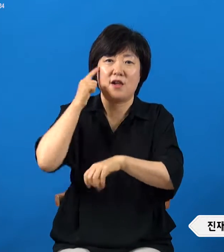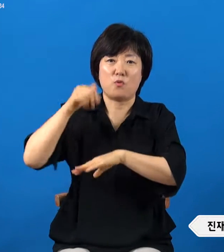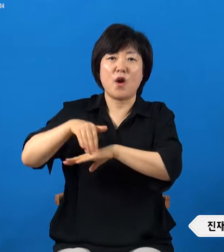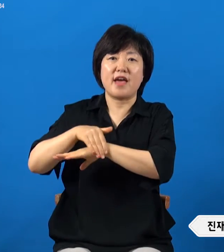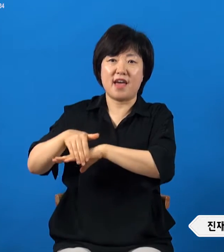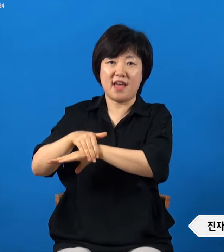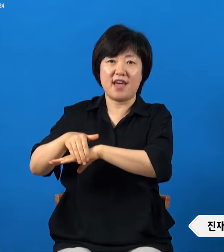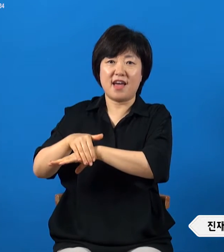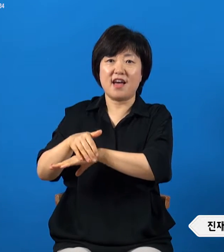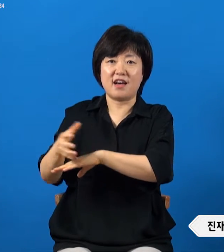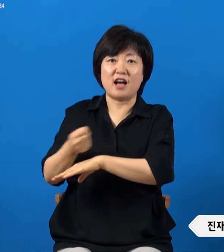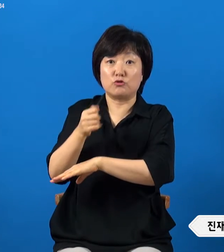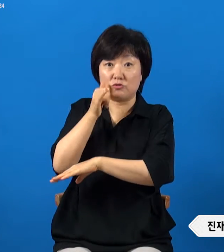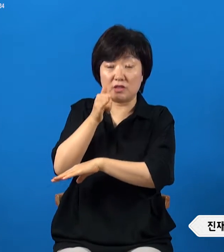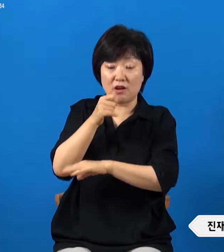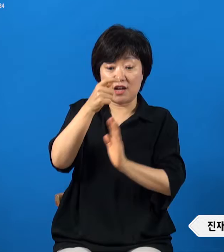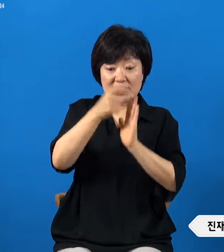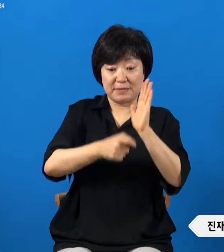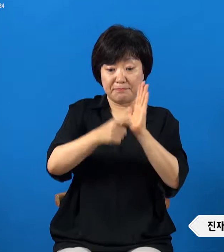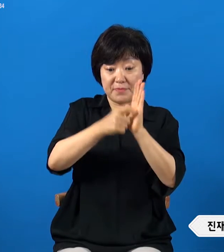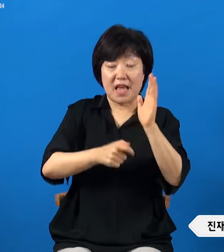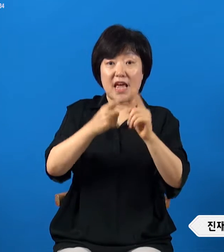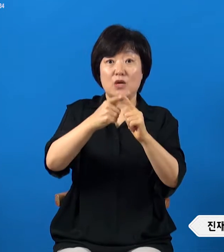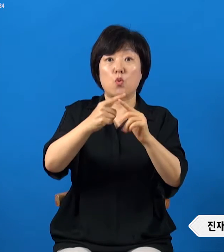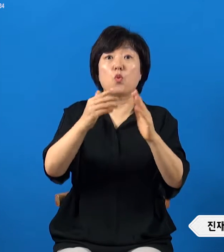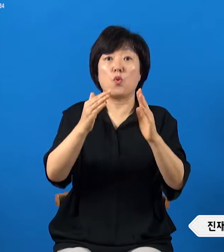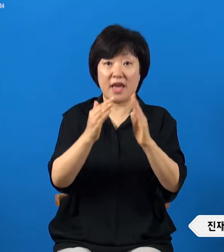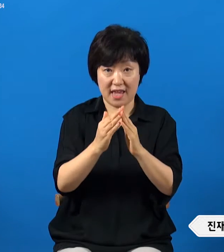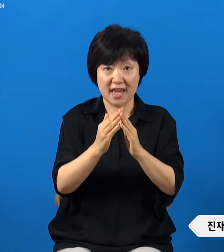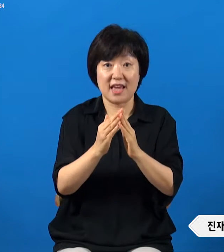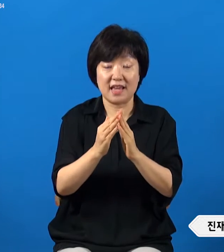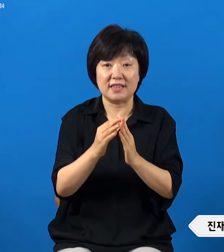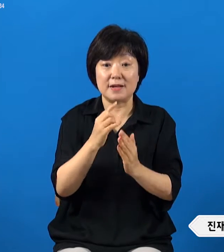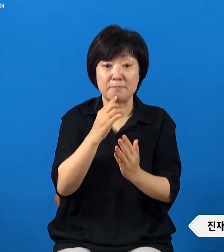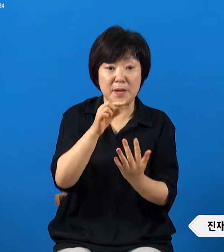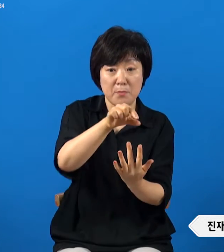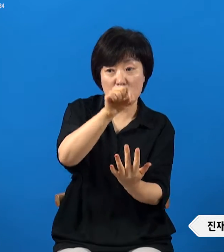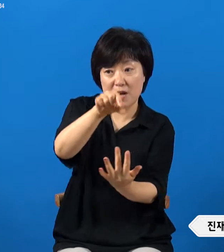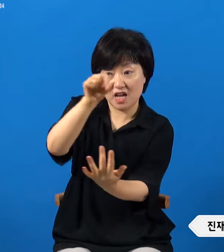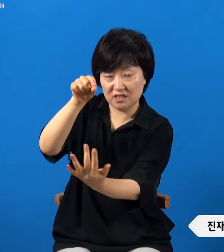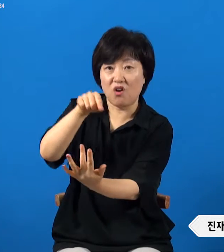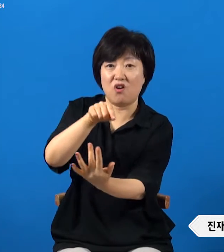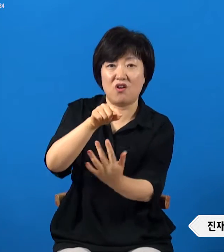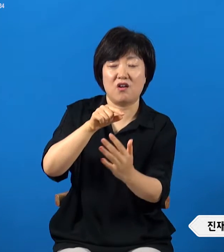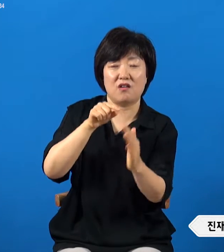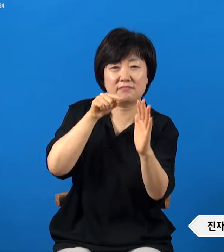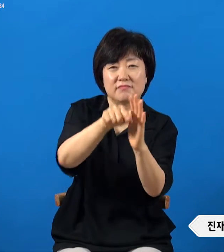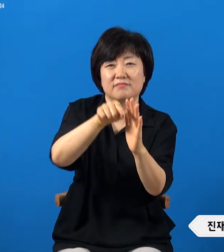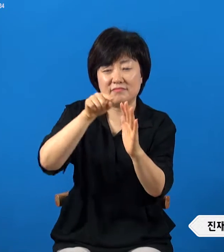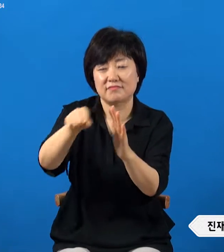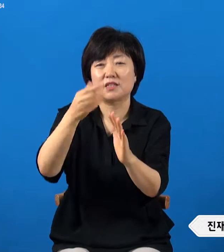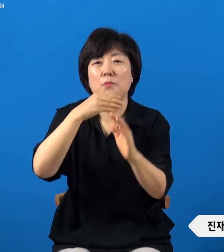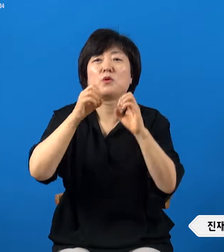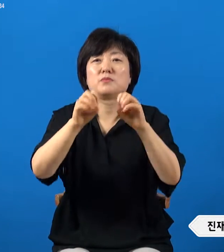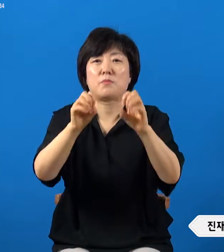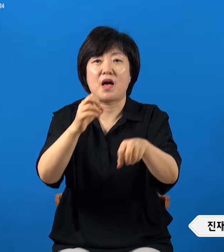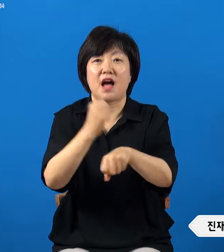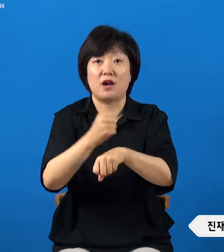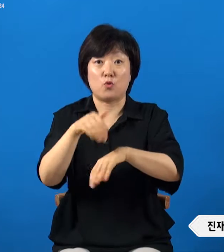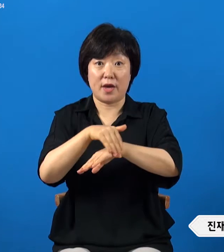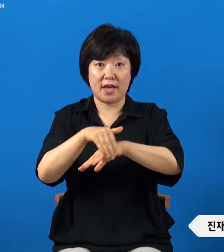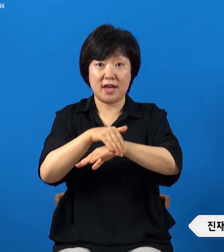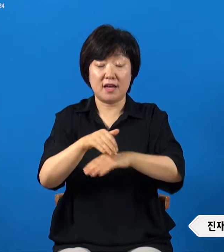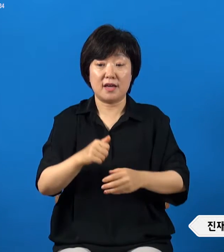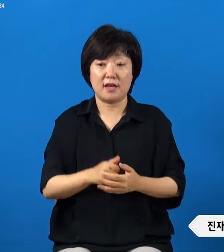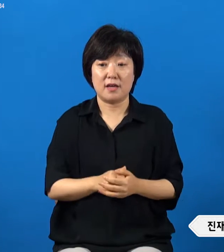블레싱이지만 이번엔 특별히 침례 교회들을 향해서 저희들이 진행됩니다. 한국의 침례 교회를 제일 먼저